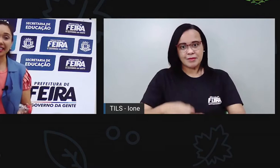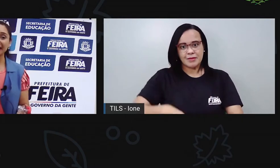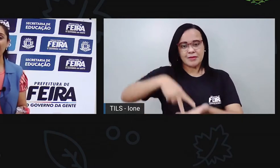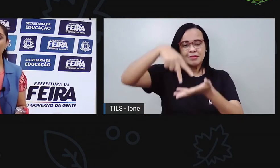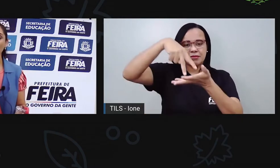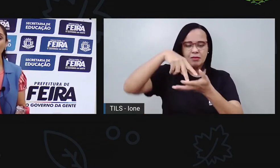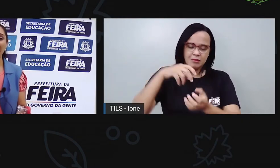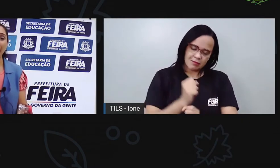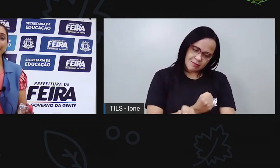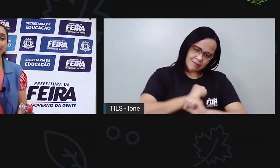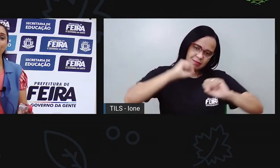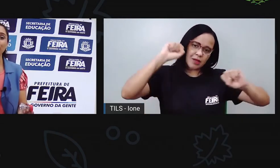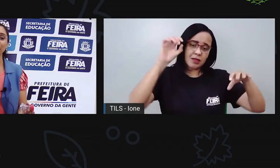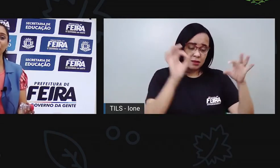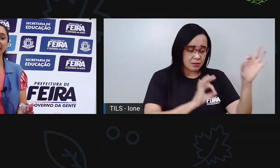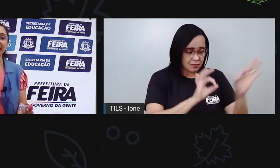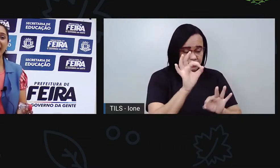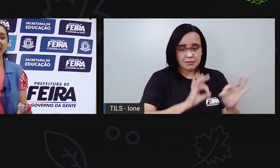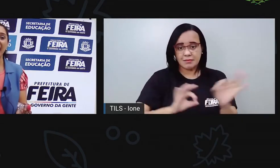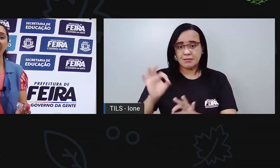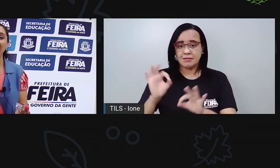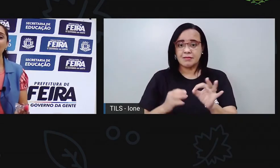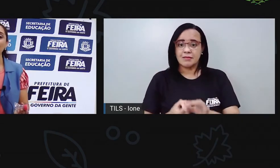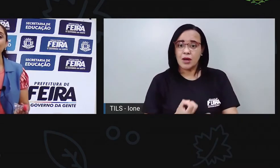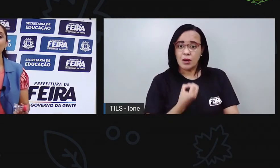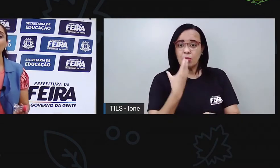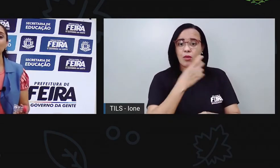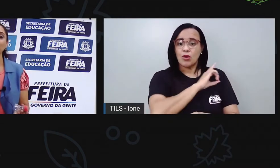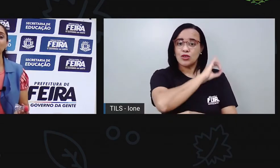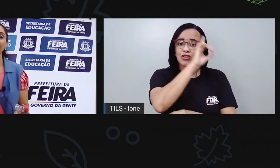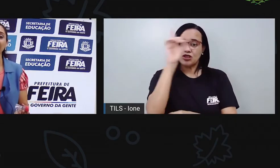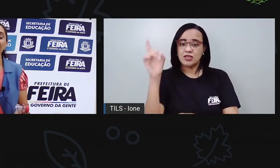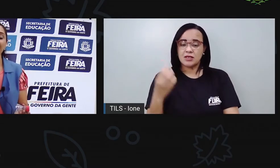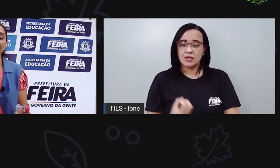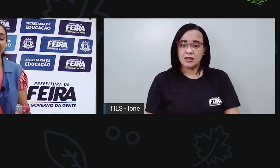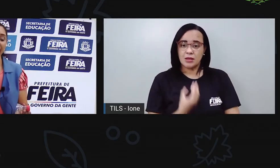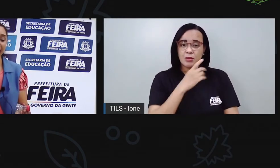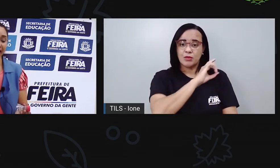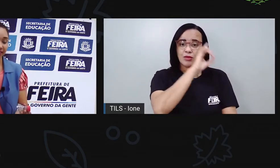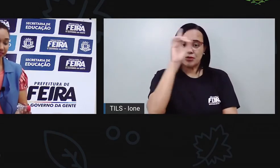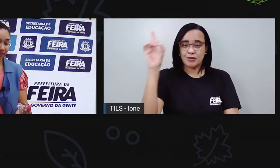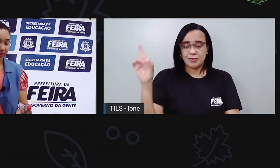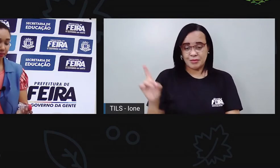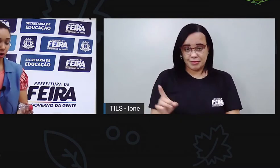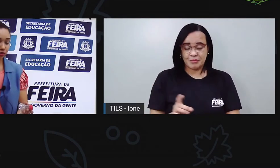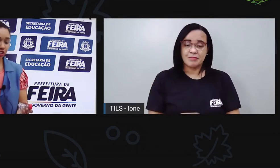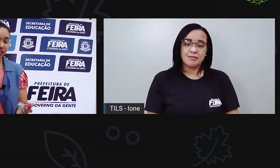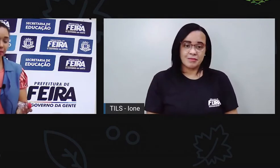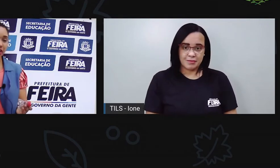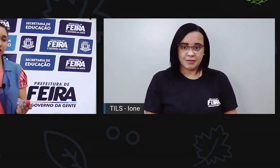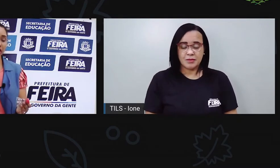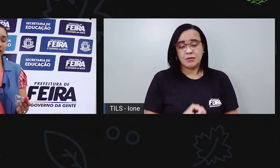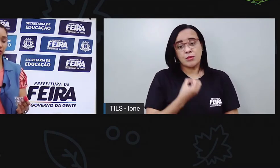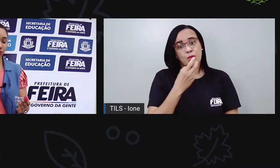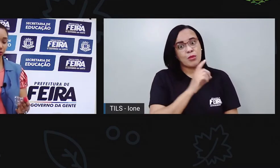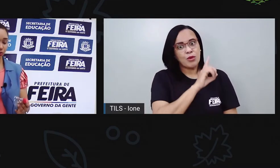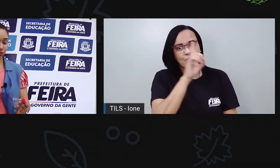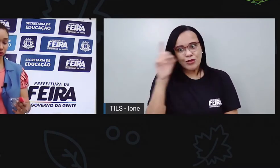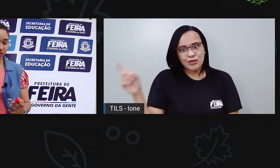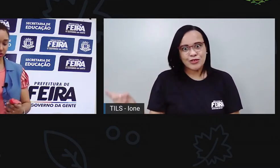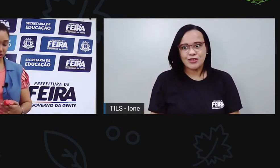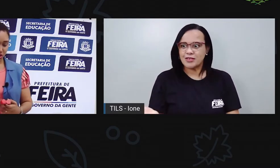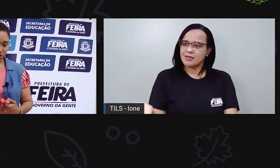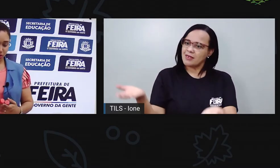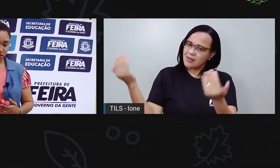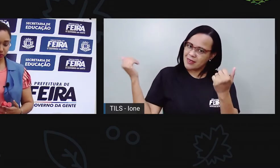se arrumar, bom dia, bom dia. Bom dia,